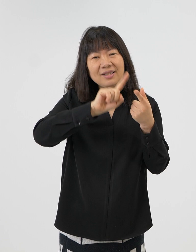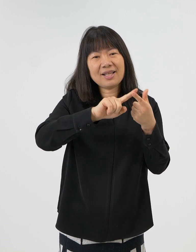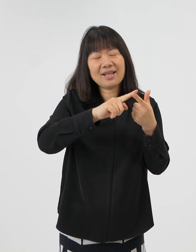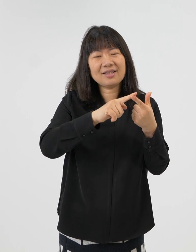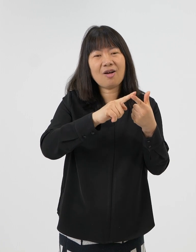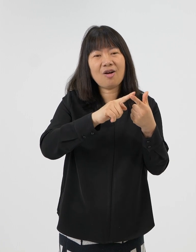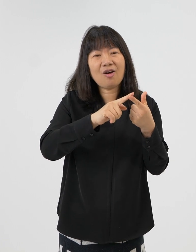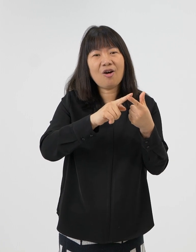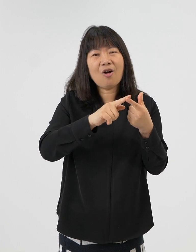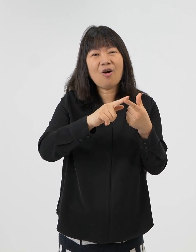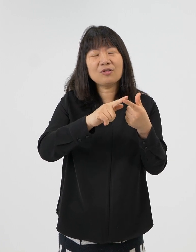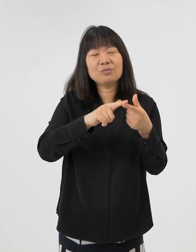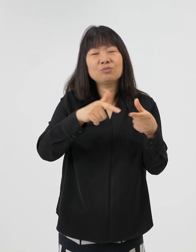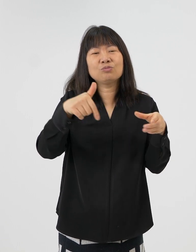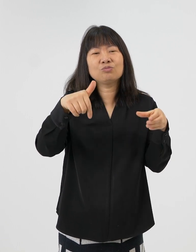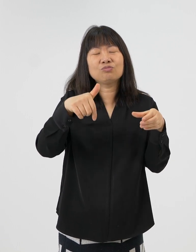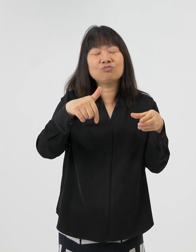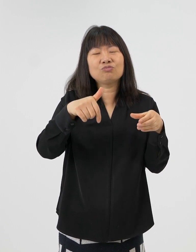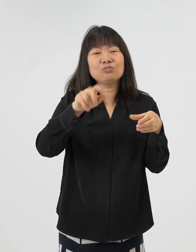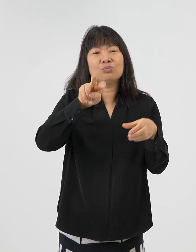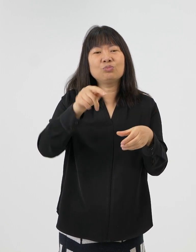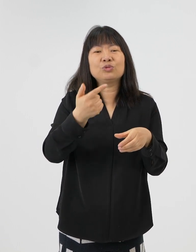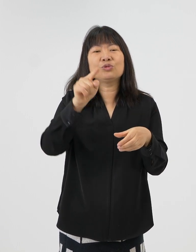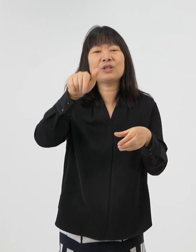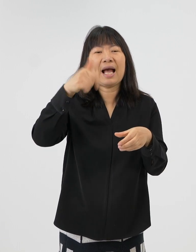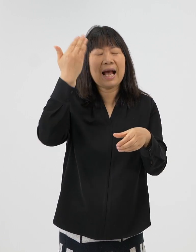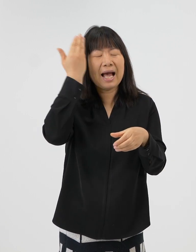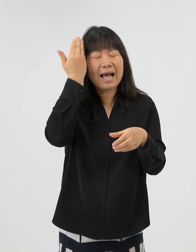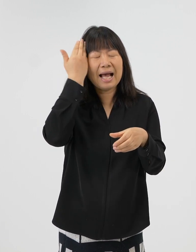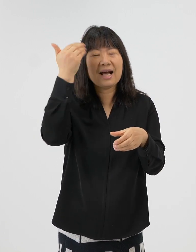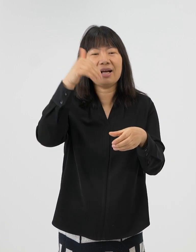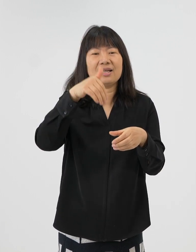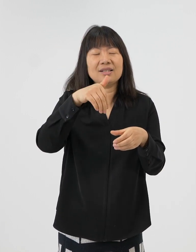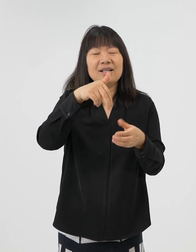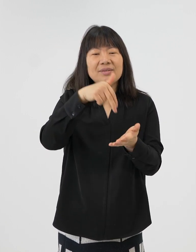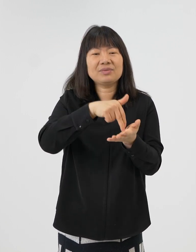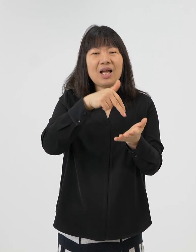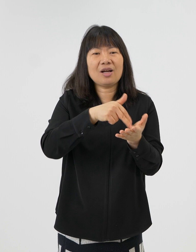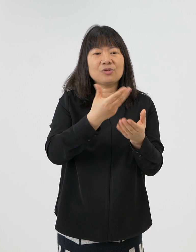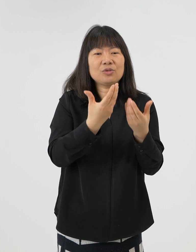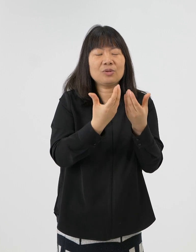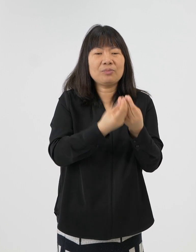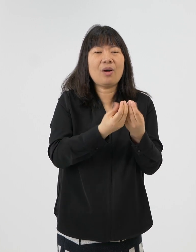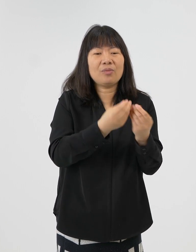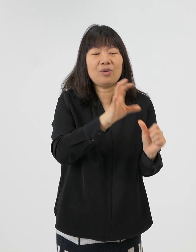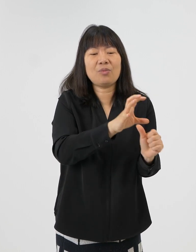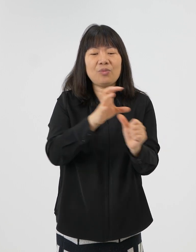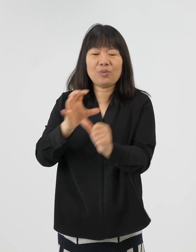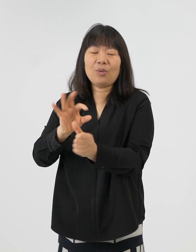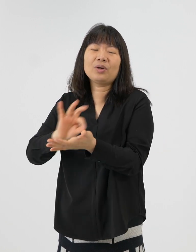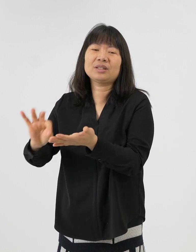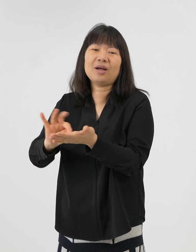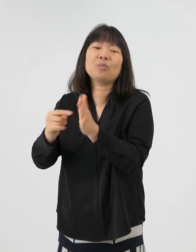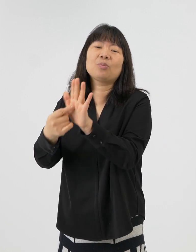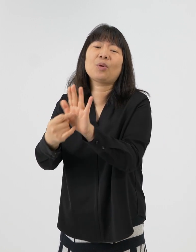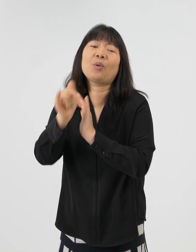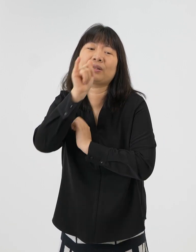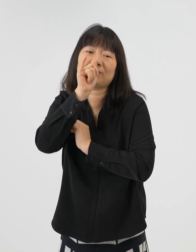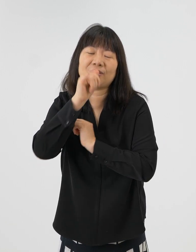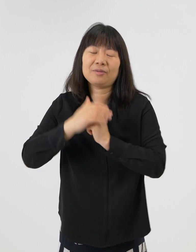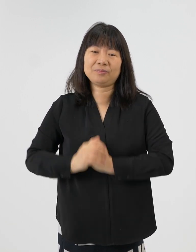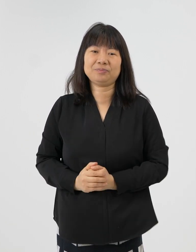그 월트 브루그만이 쓴 마침내 시인이 온다라는 글이 있어요. 그 책이 있어요. 그 책의 앞부분을